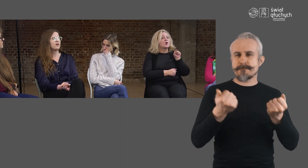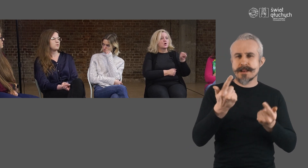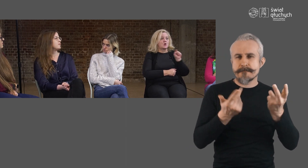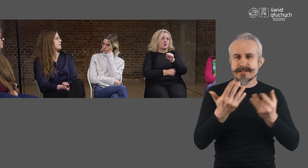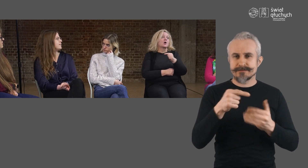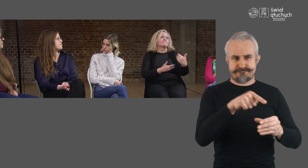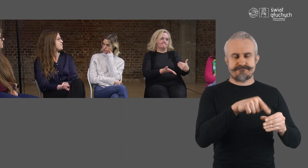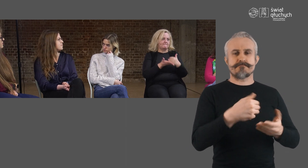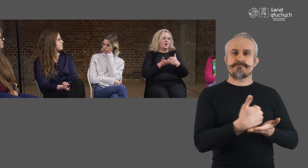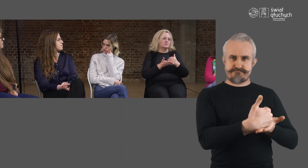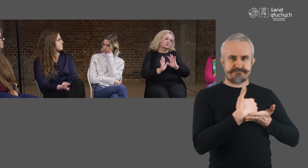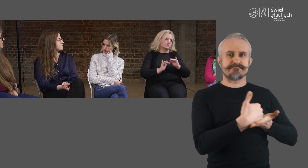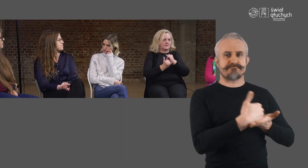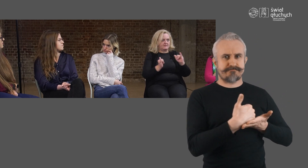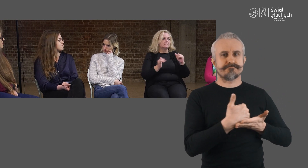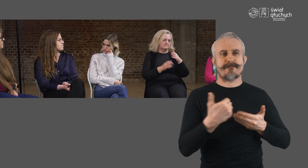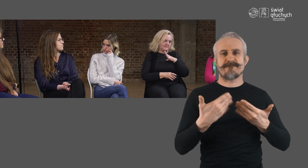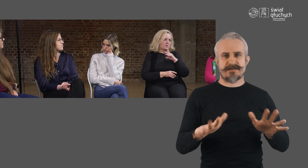sposób mi pomogli.